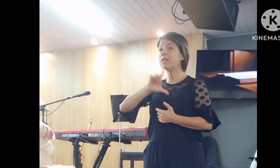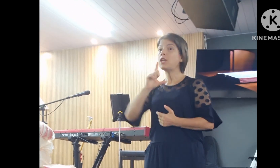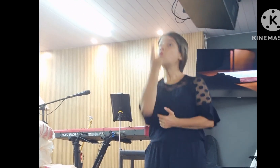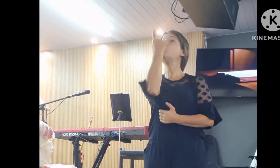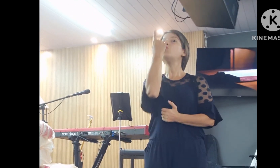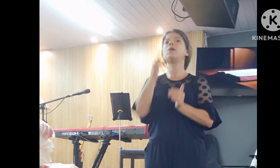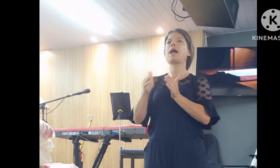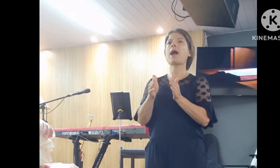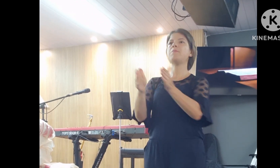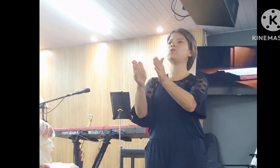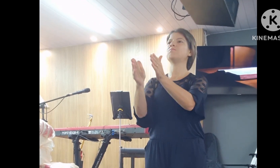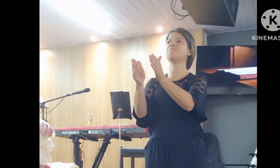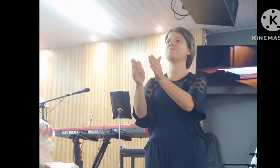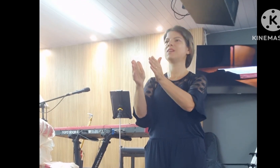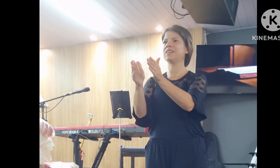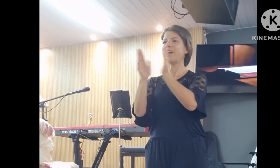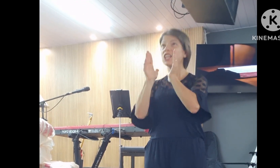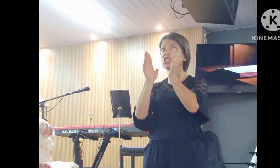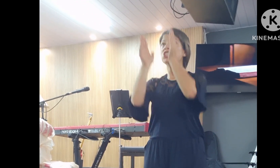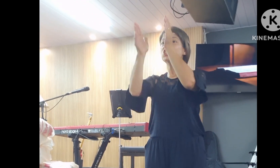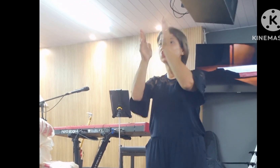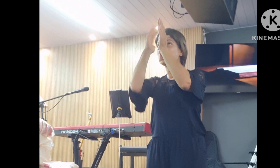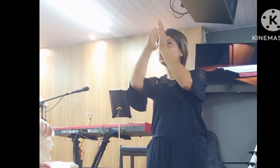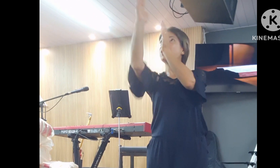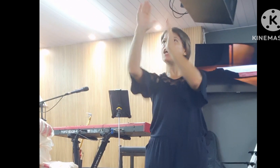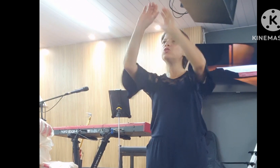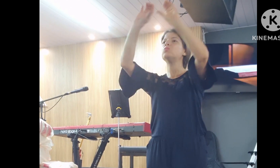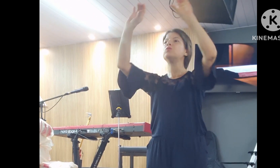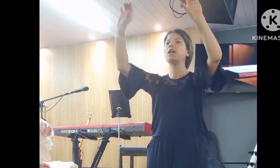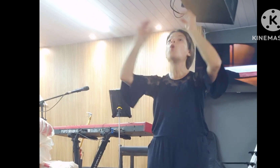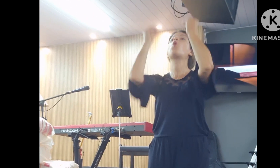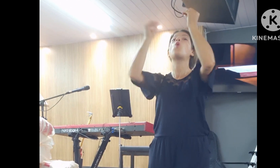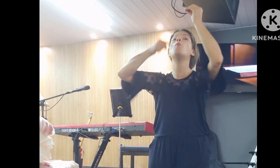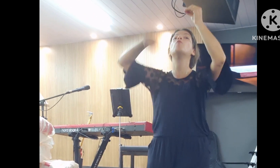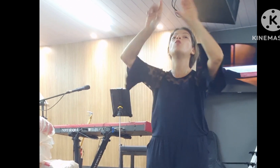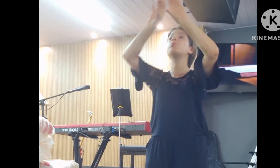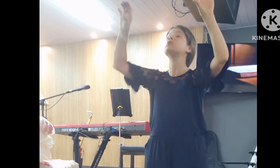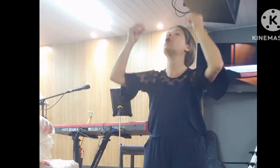Não tem outro caminho para você chegar a Deus. É através da cruz.